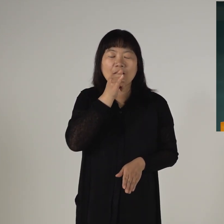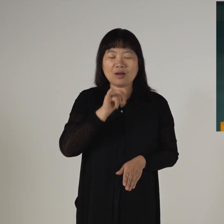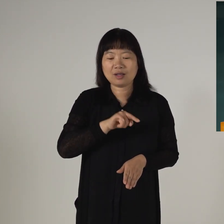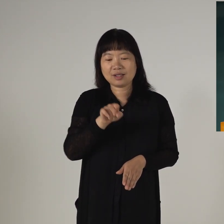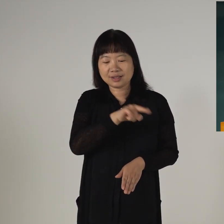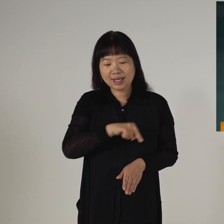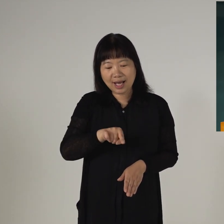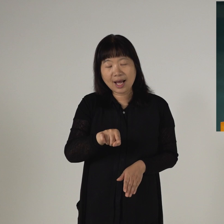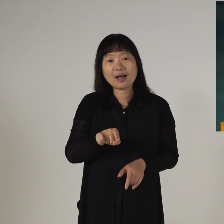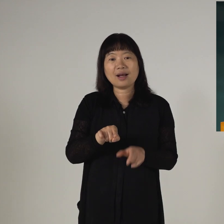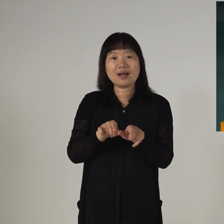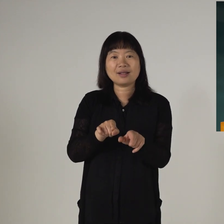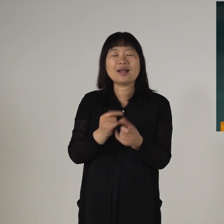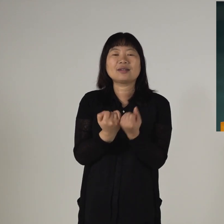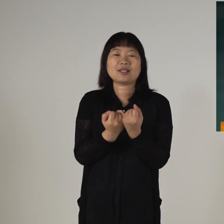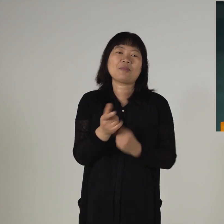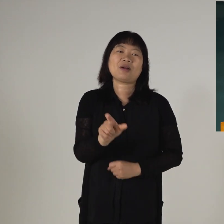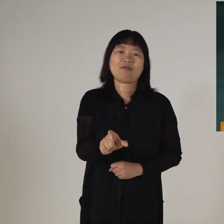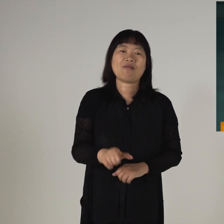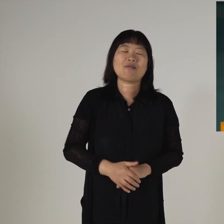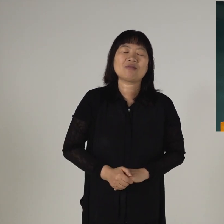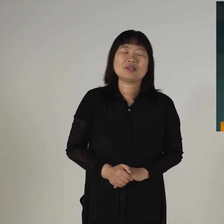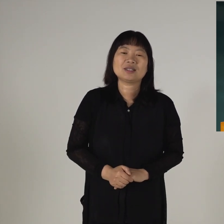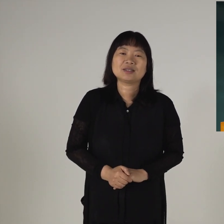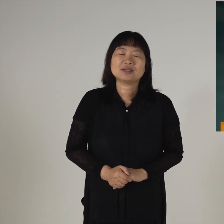밑에 이런 설명이 있더라고요.